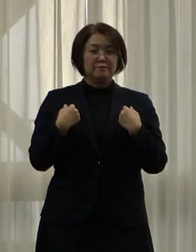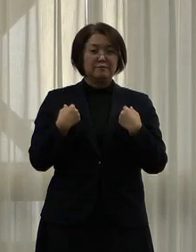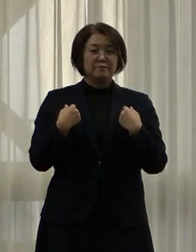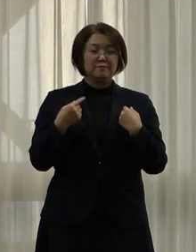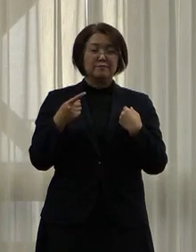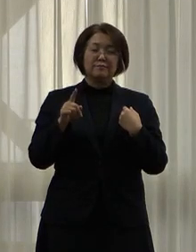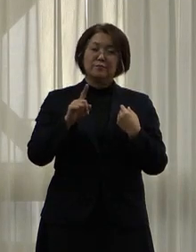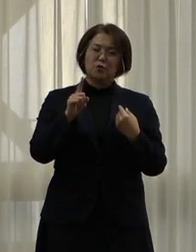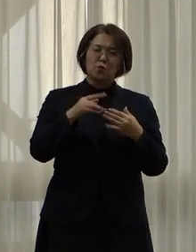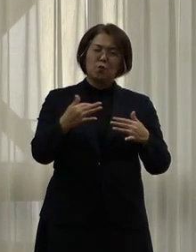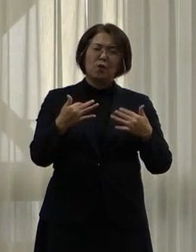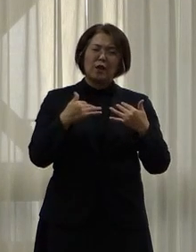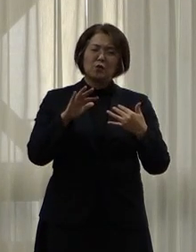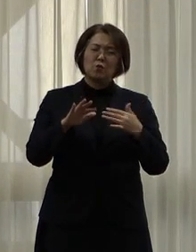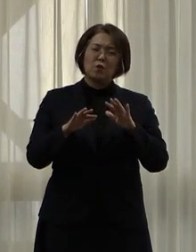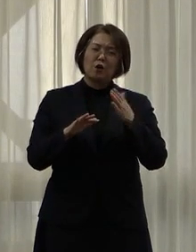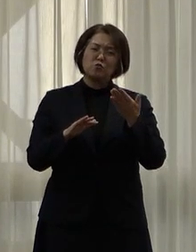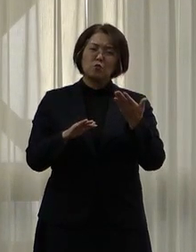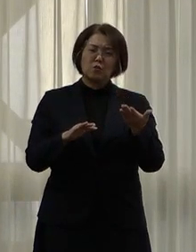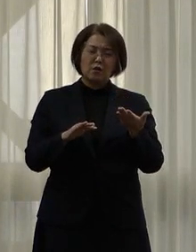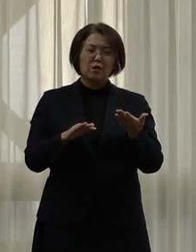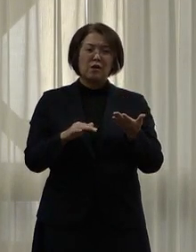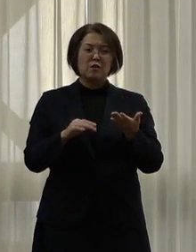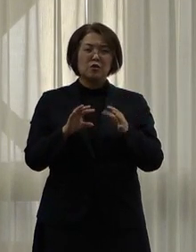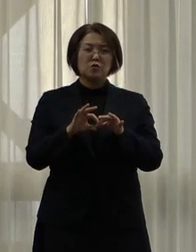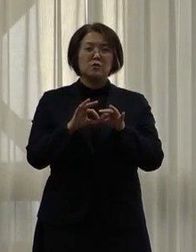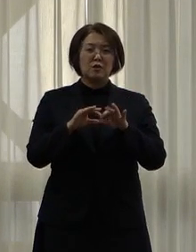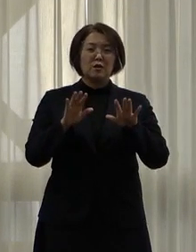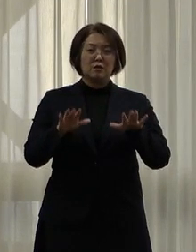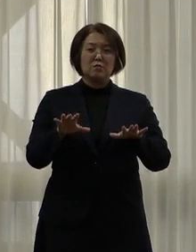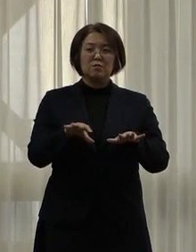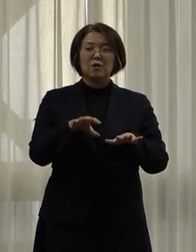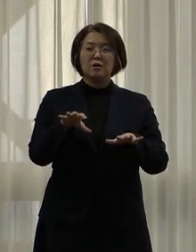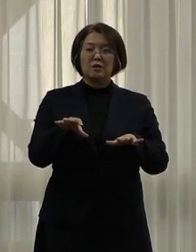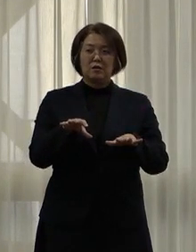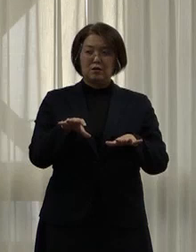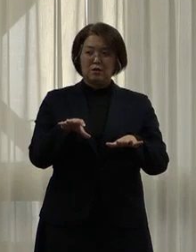それがどういうふうに影響するのかということは今のところまだ